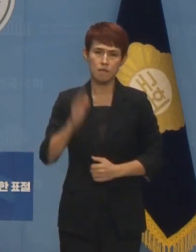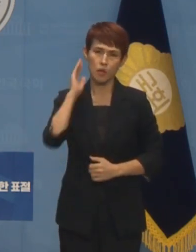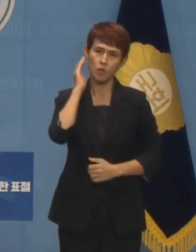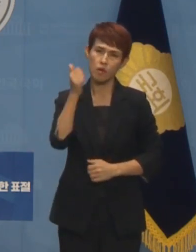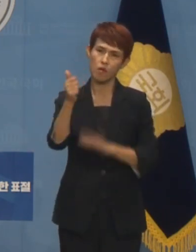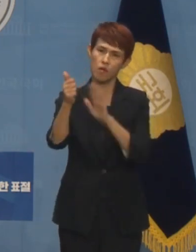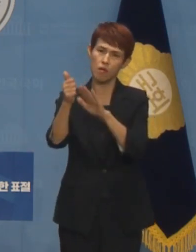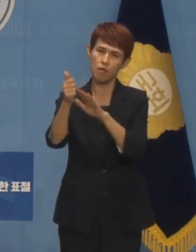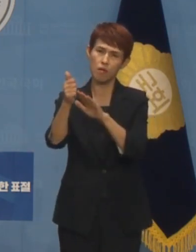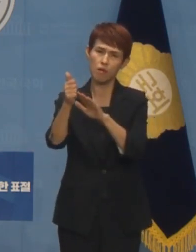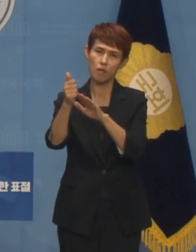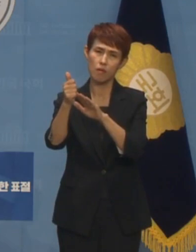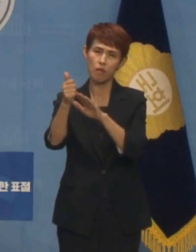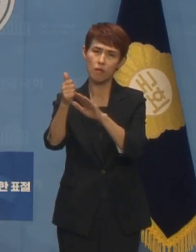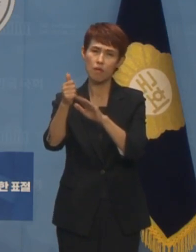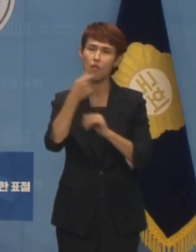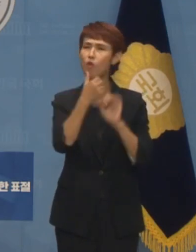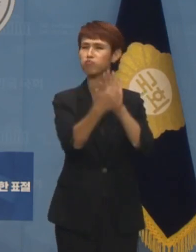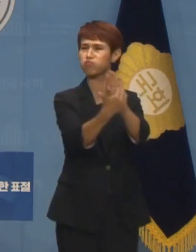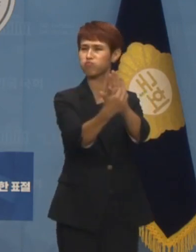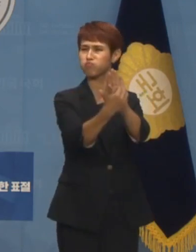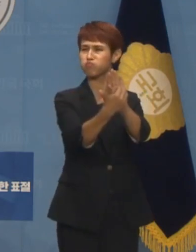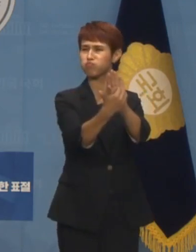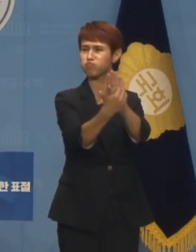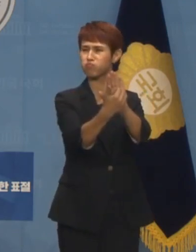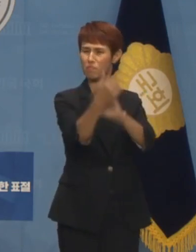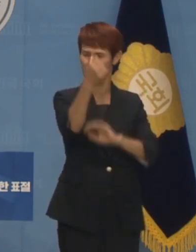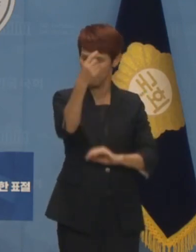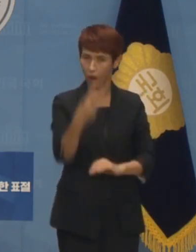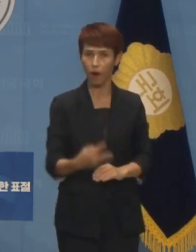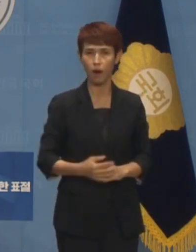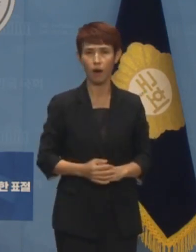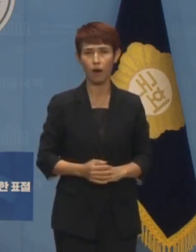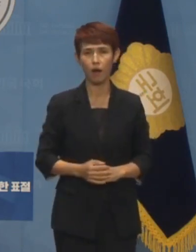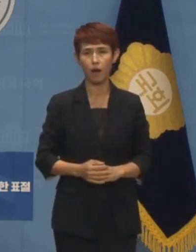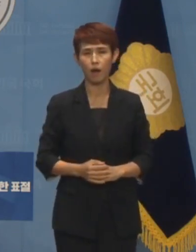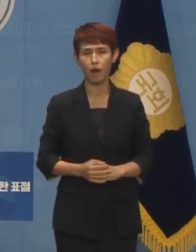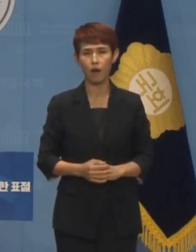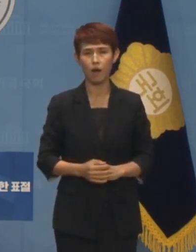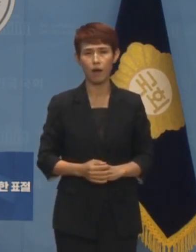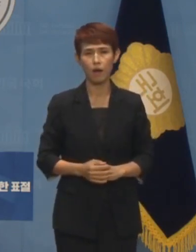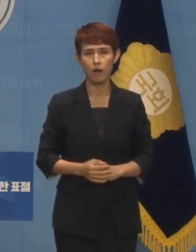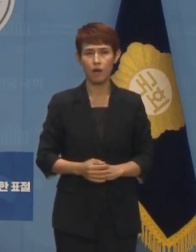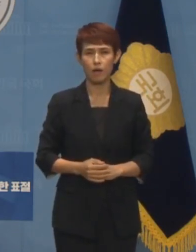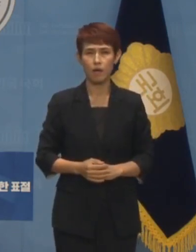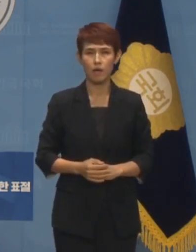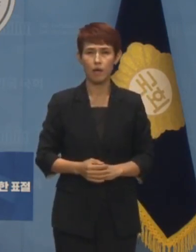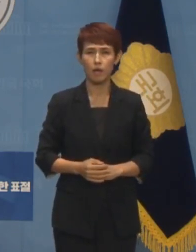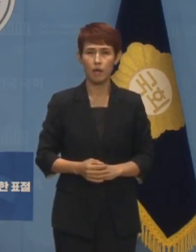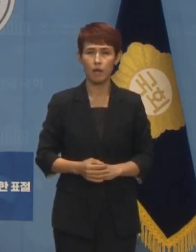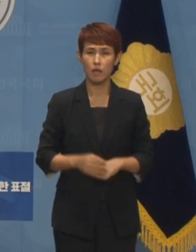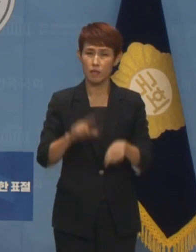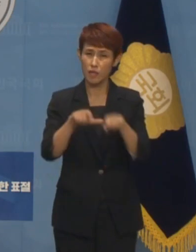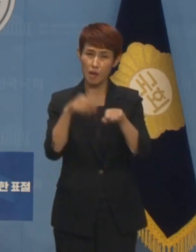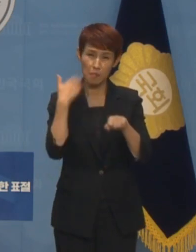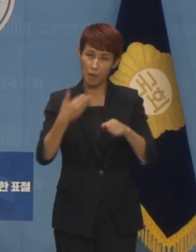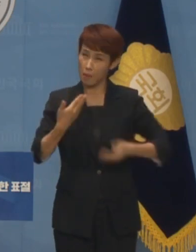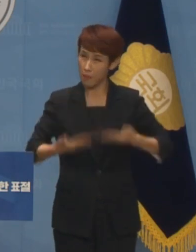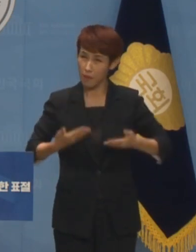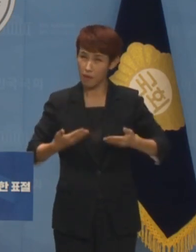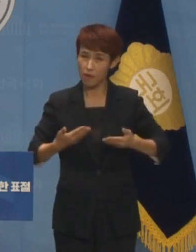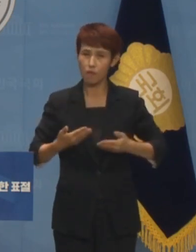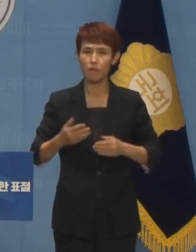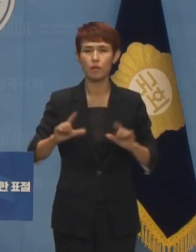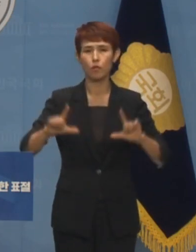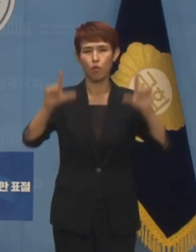대통령께서 평소에 거부권 행사와 크고 작은 행사로 많이 바쁘셔 동북아